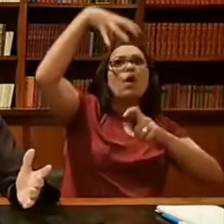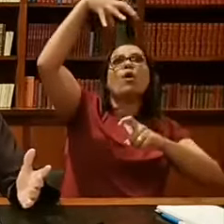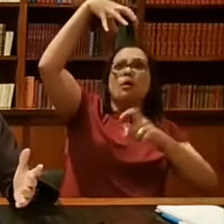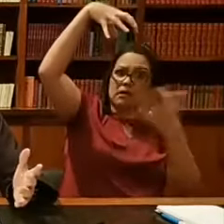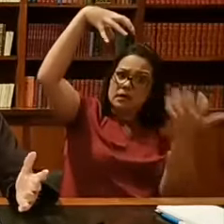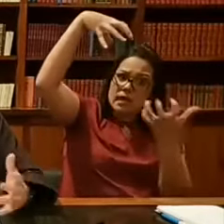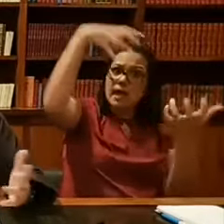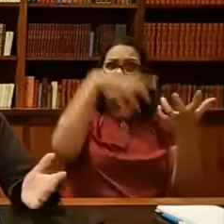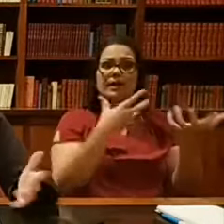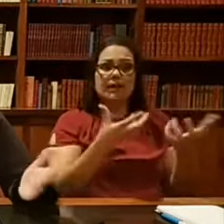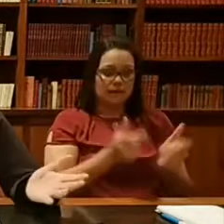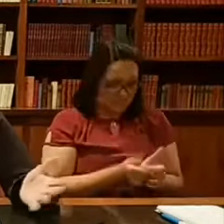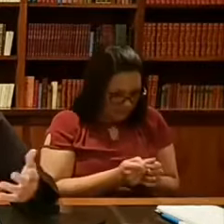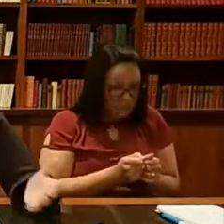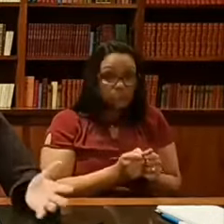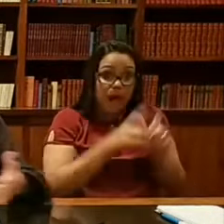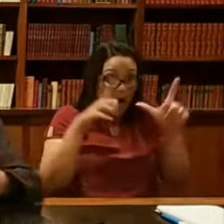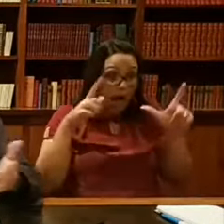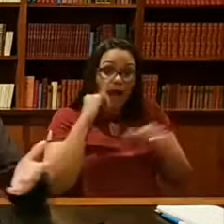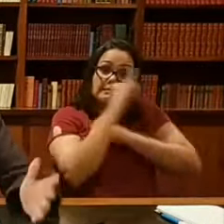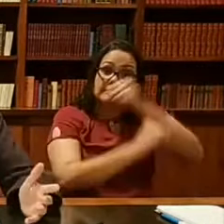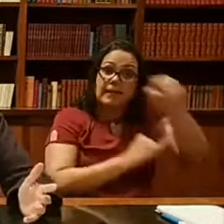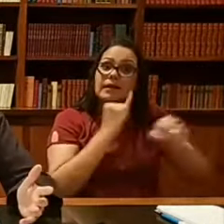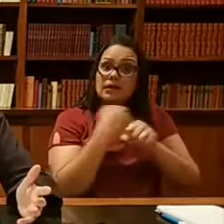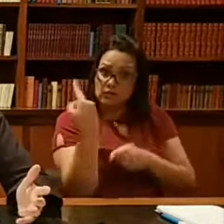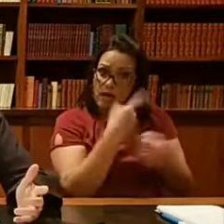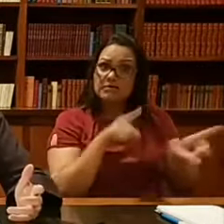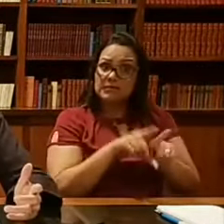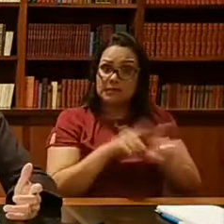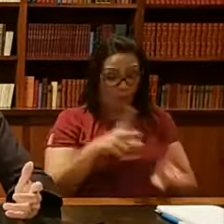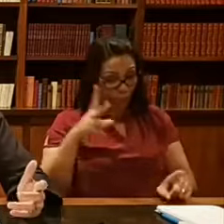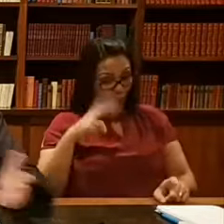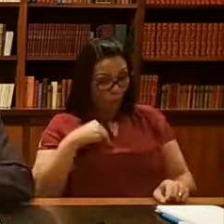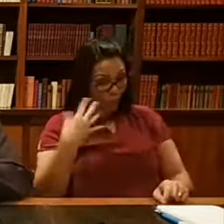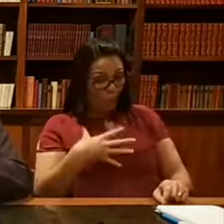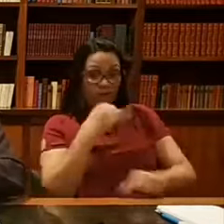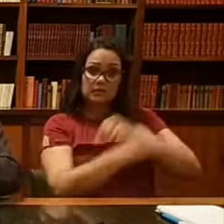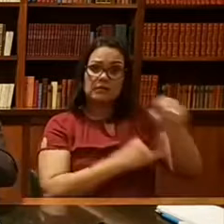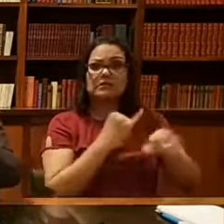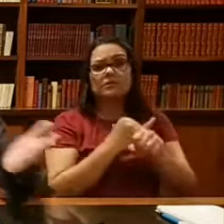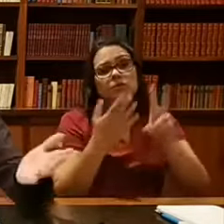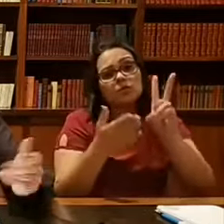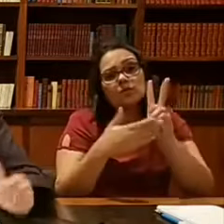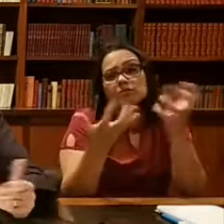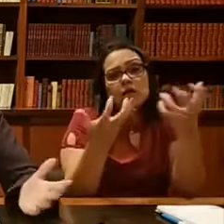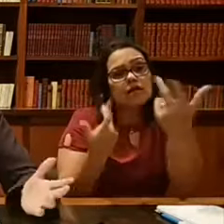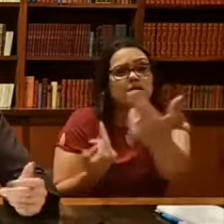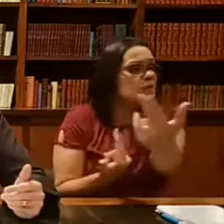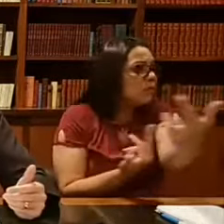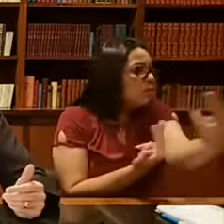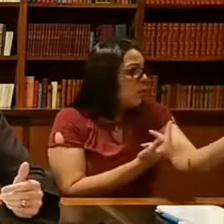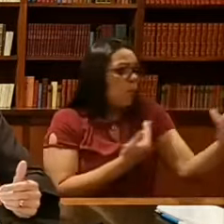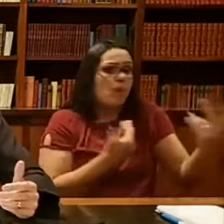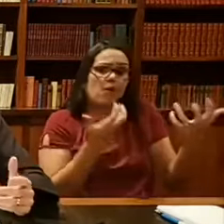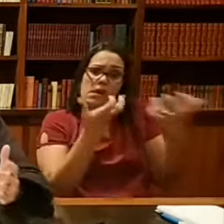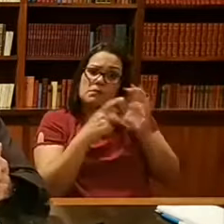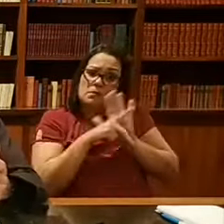né? Nós também nos maravilhamos há pouco tempo quando conhecemos. Ele quer o que nós queremos, o que nós temos.